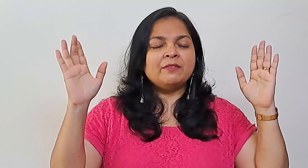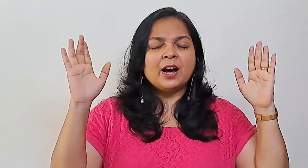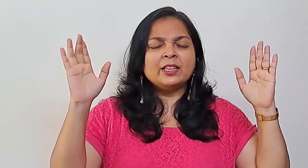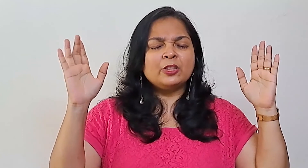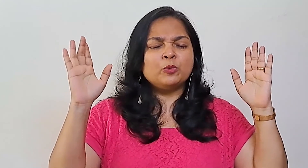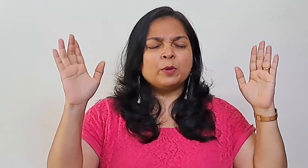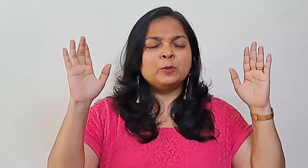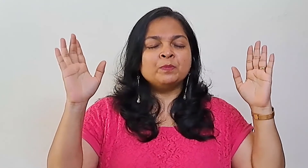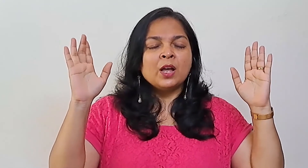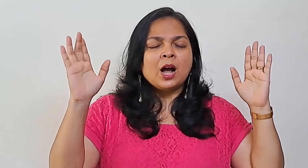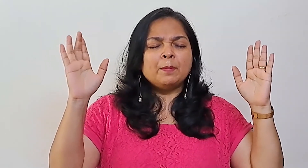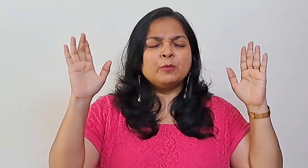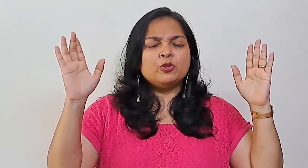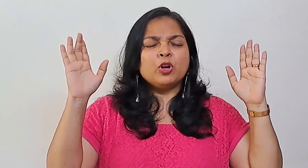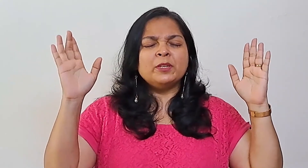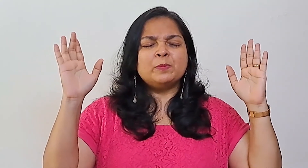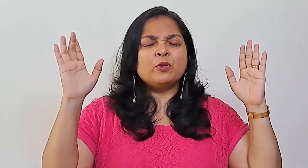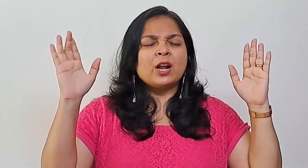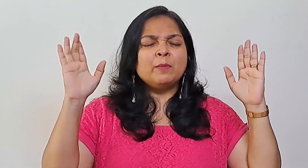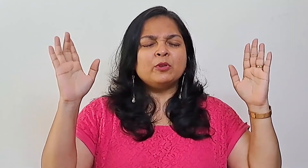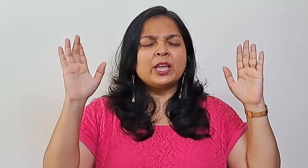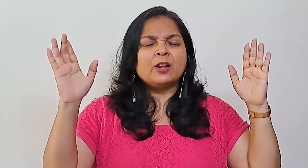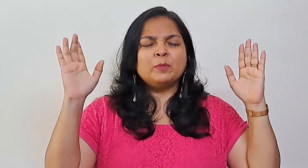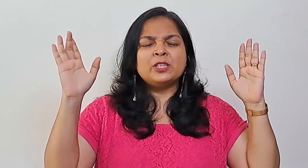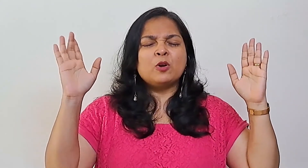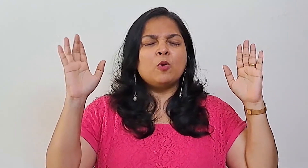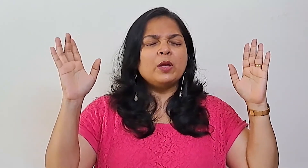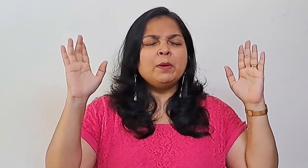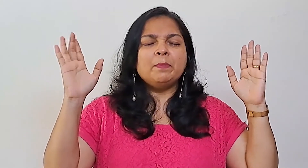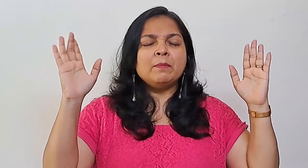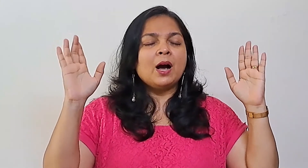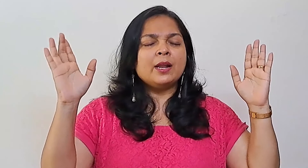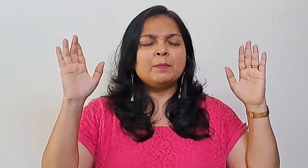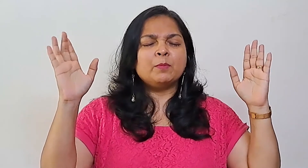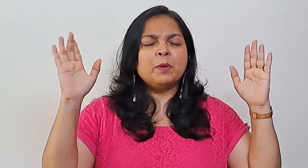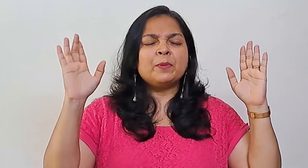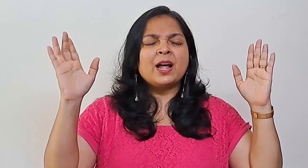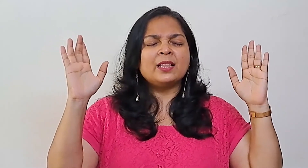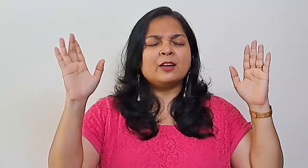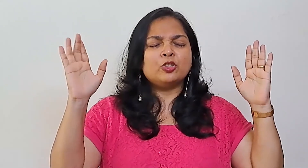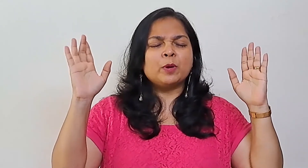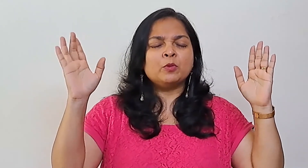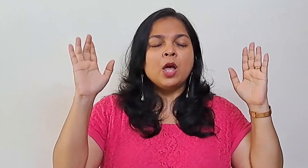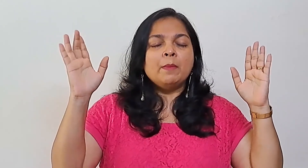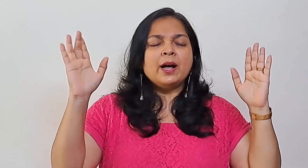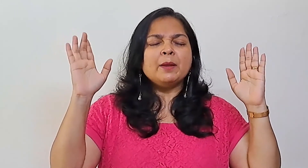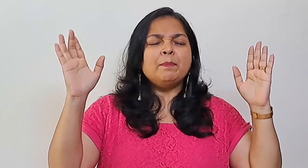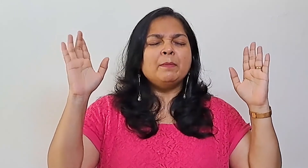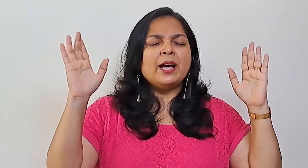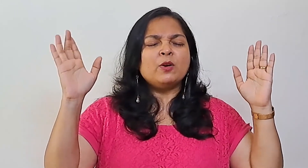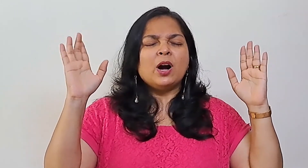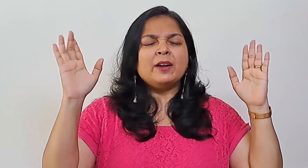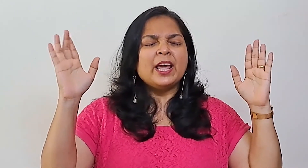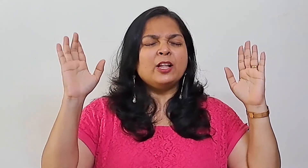ਪਰਮੇਸ਼ਵਰ। ਜੋ ਕੋਈ ਵੀ ਇਸ ਪ੍ਰੋਗਰਾਮ ਨੂੰ ਦੇਖ ਰਿਹਾ ਉਹਨਾਂ ਵਿੱਚੋਂ ਕੋਈ ਵੀ ਬਿਮਾਰ ਆ, ਮੈਂ ਪ੍ਰਾਰਥਨਾ ਕਰਦੀ ਹਾਂ, ਮੈਂ